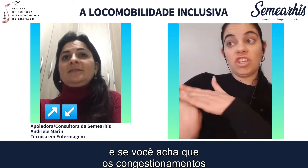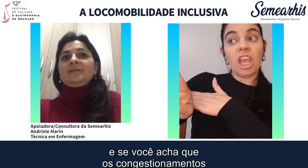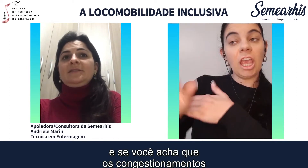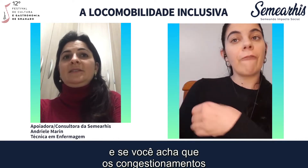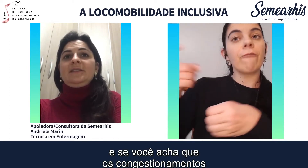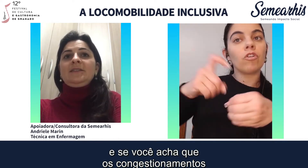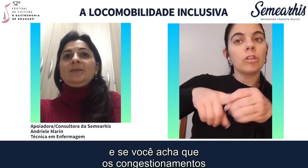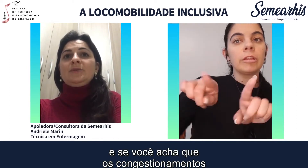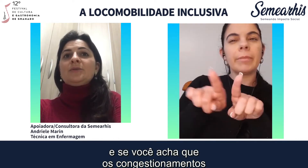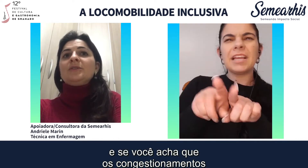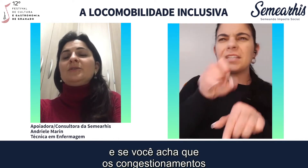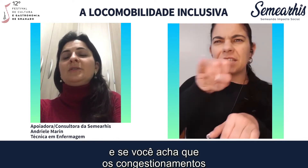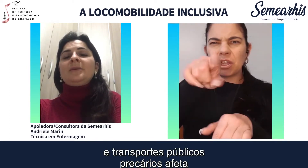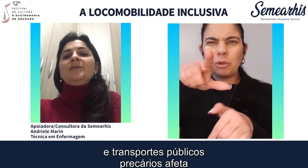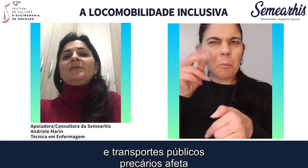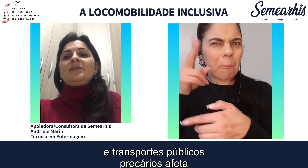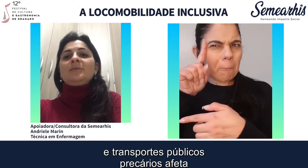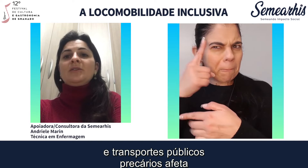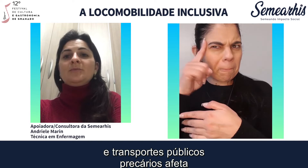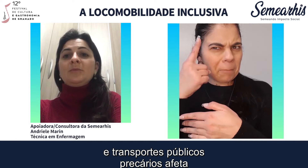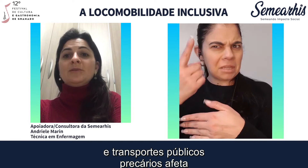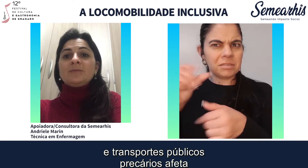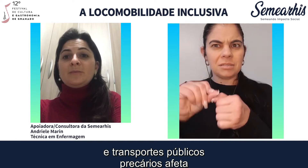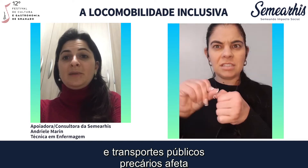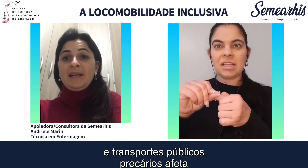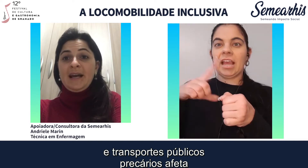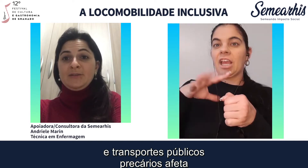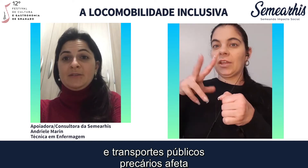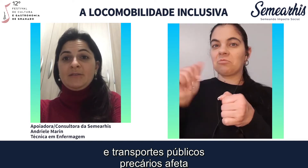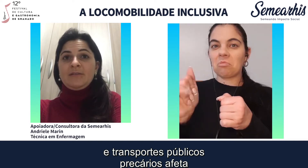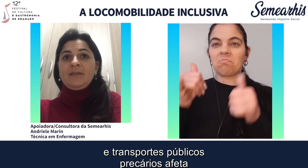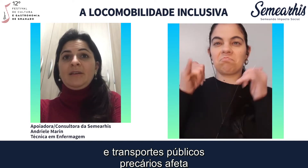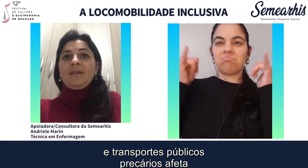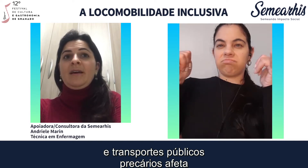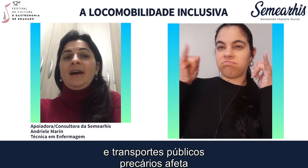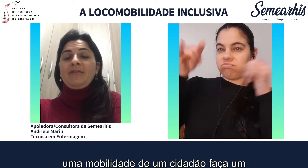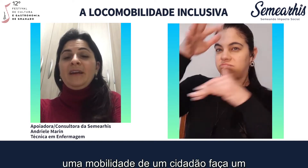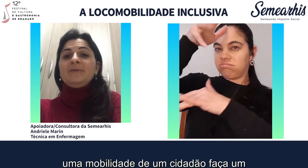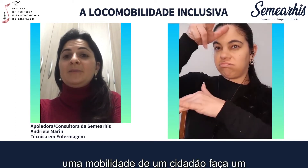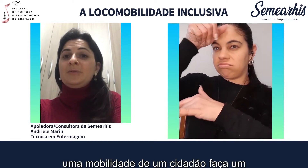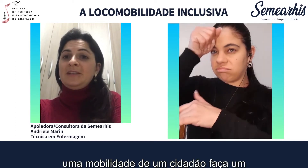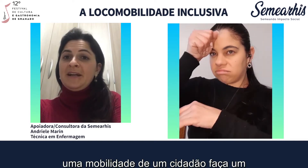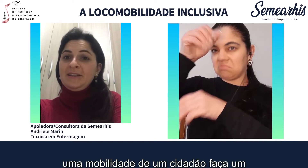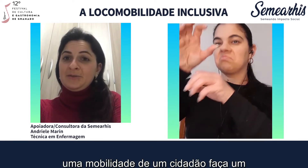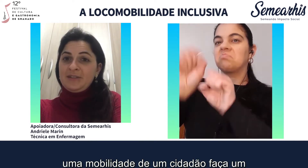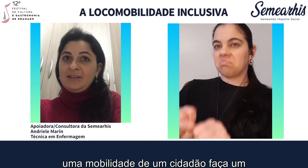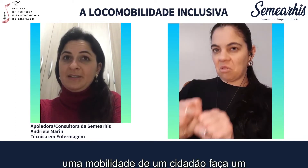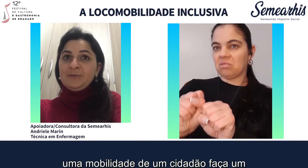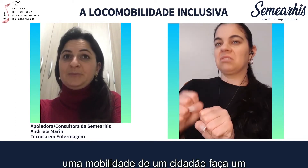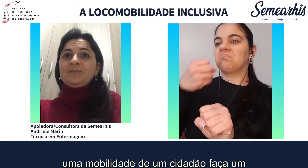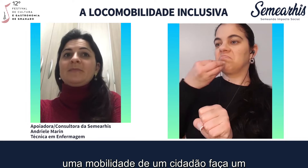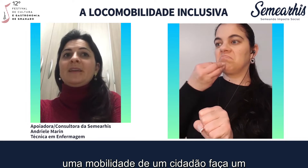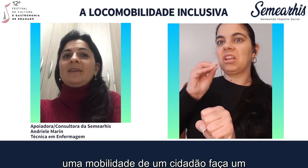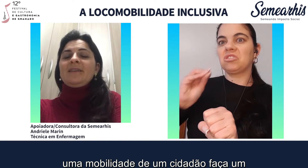acha que os congestionamentos e transportes públicos precários afetam a mobilidade de um